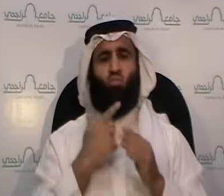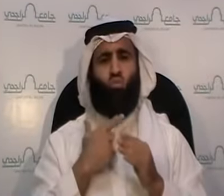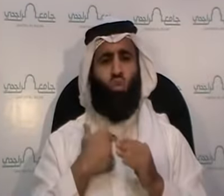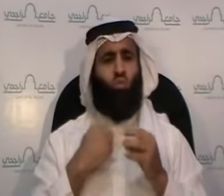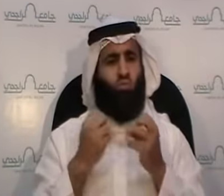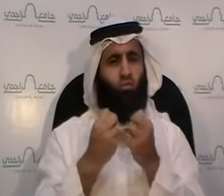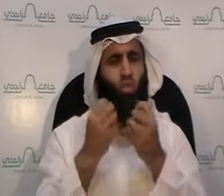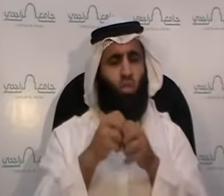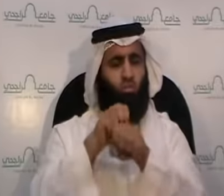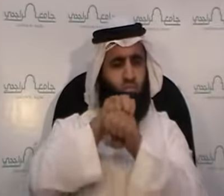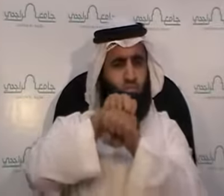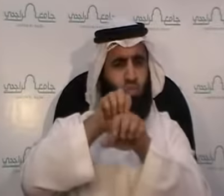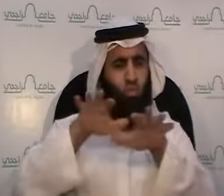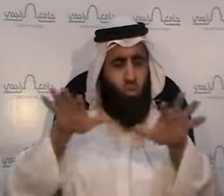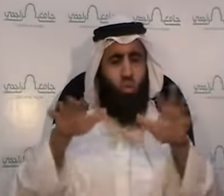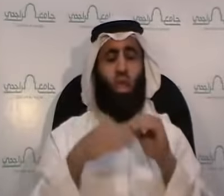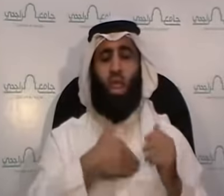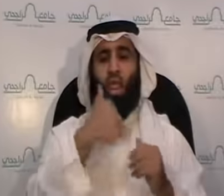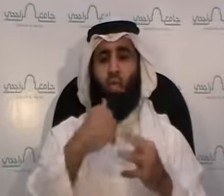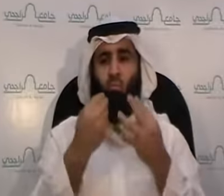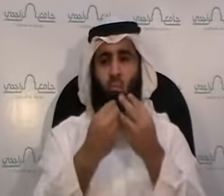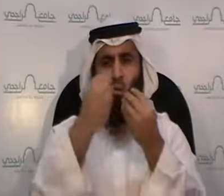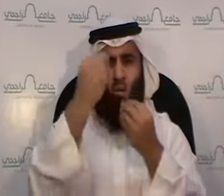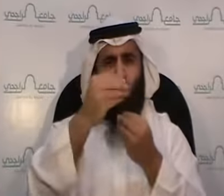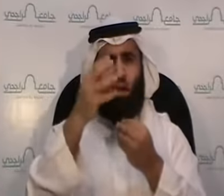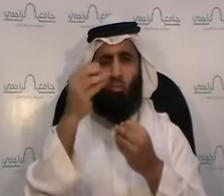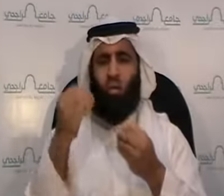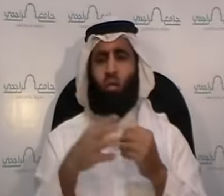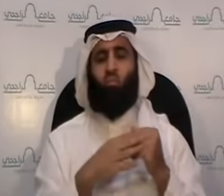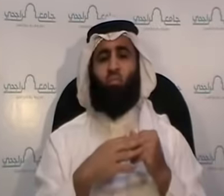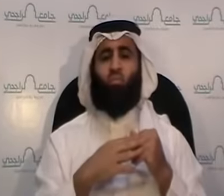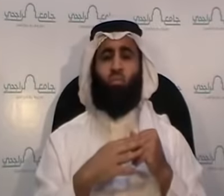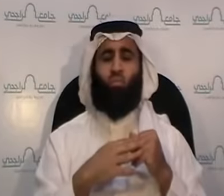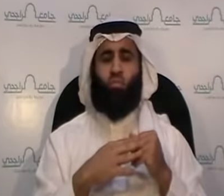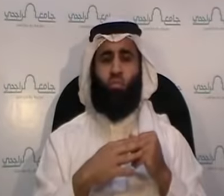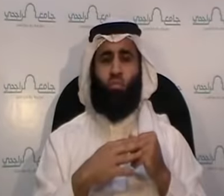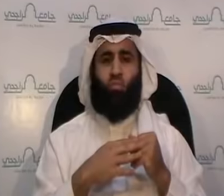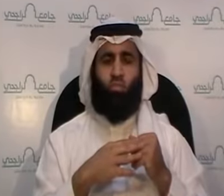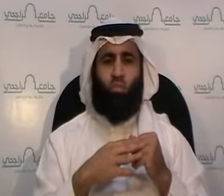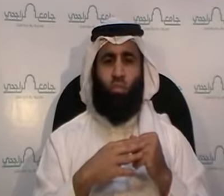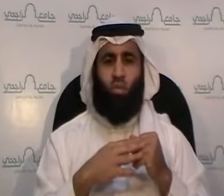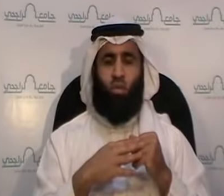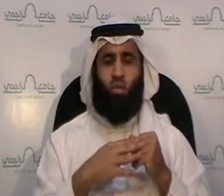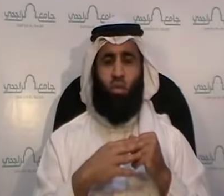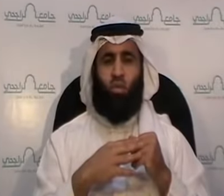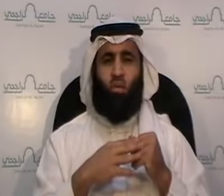في الذين آمنوا، مهما نفخوا عبر تلك الوسائل كي